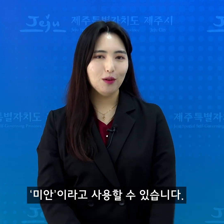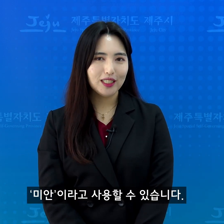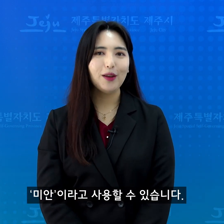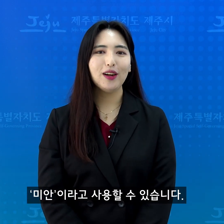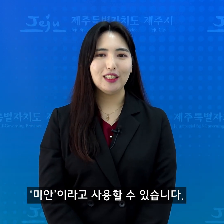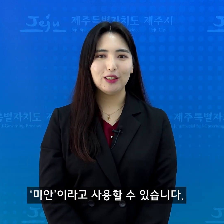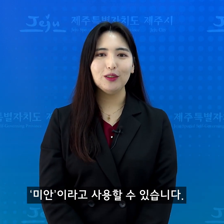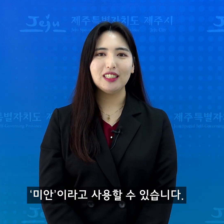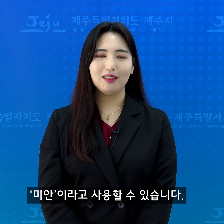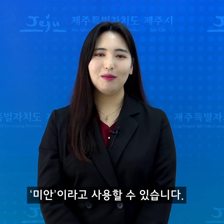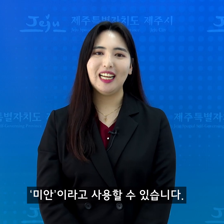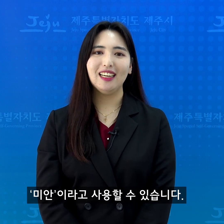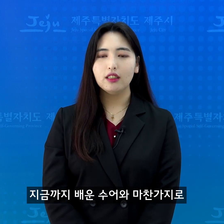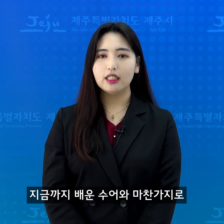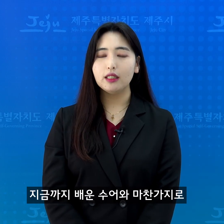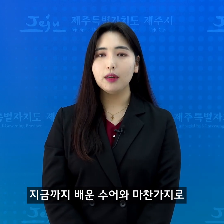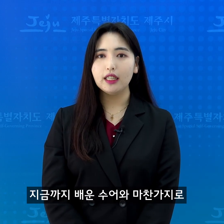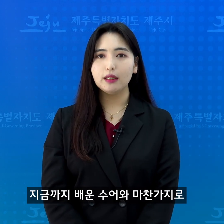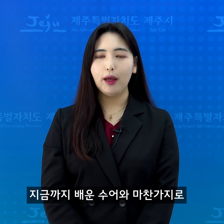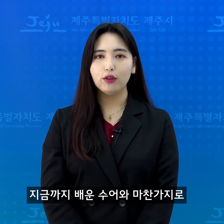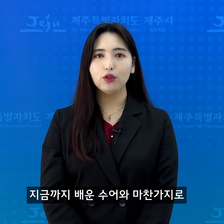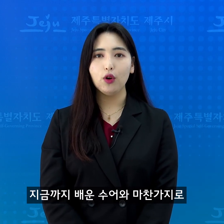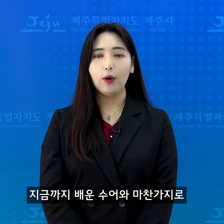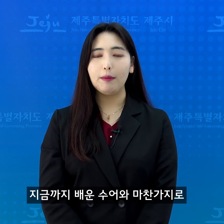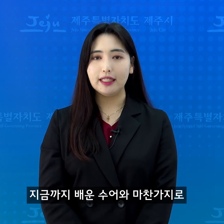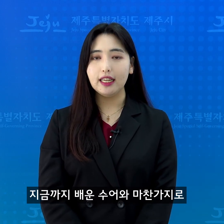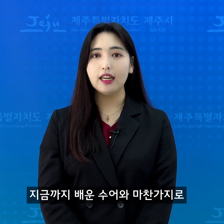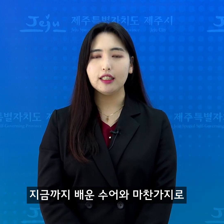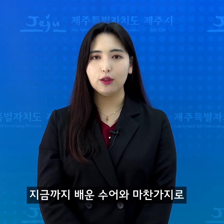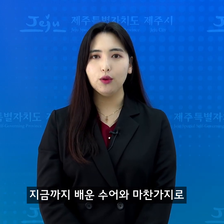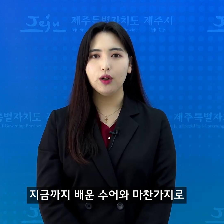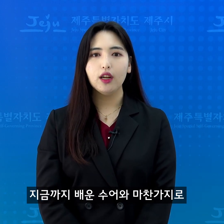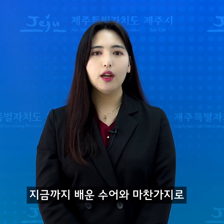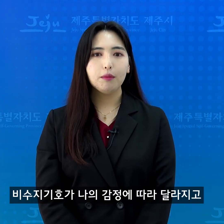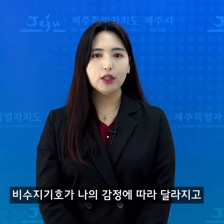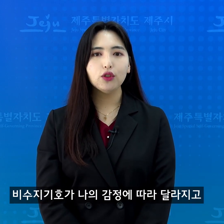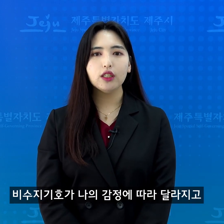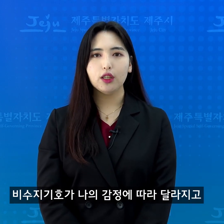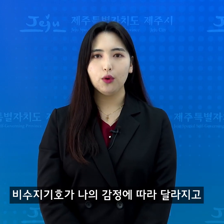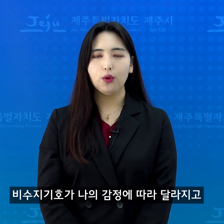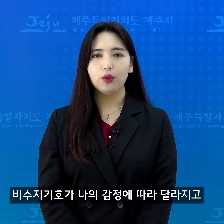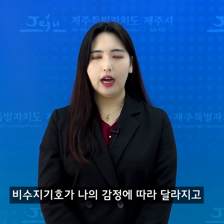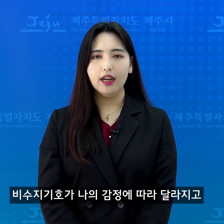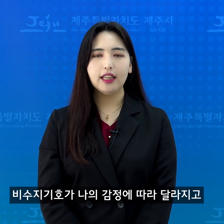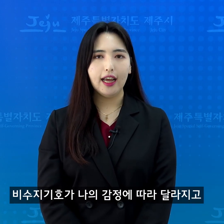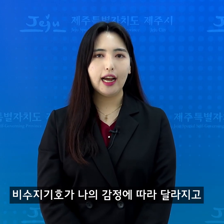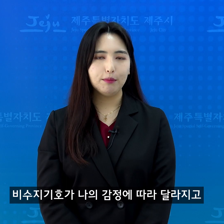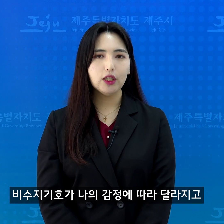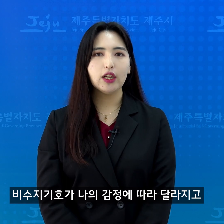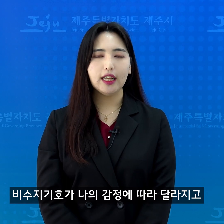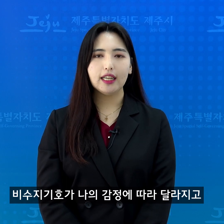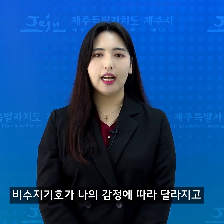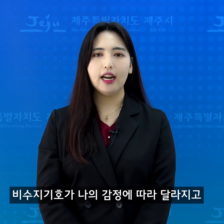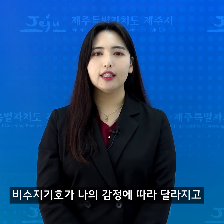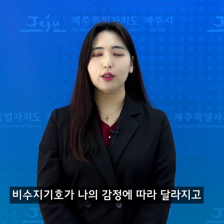사용할 수 있습니다. 지금까지 배운 수어와 마찬가지로 비수지 기호가 나의 감정에 따라 달라지고